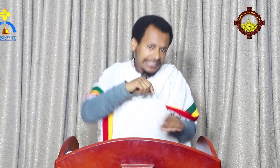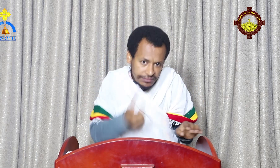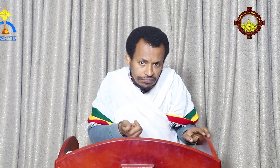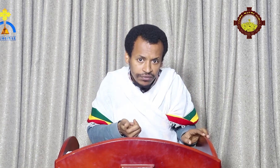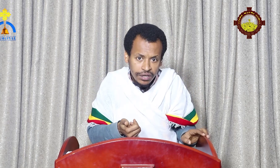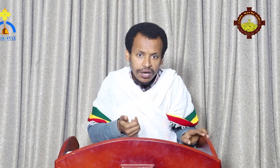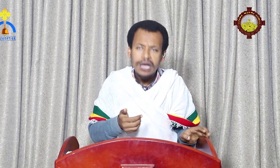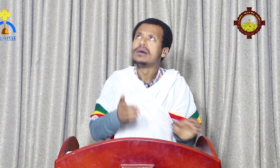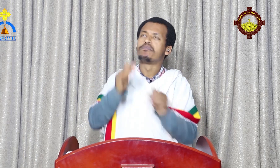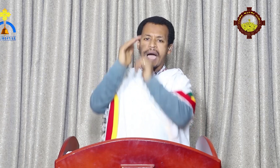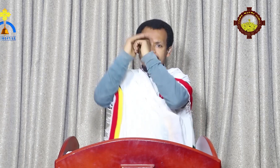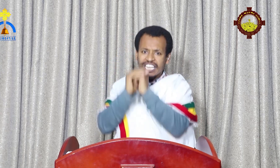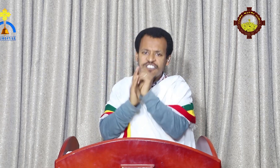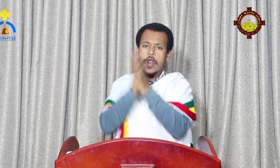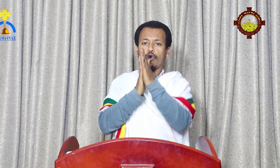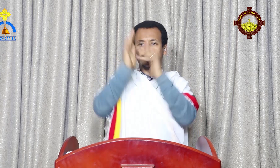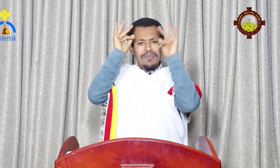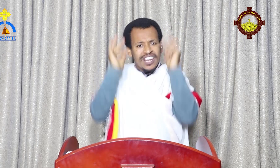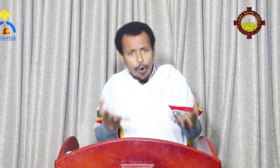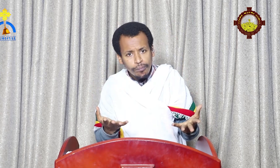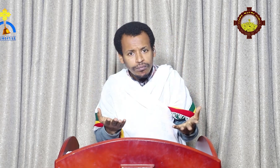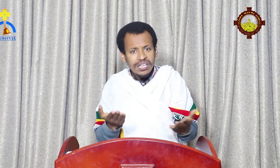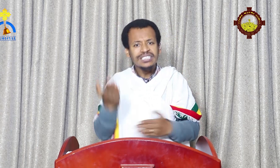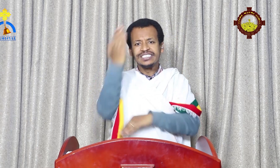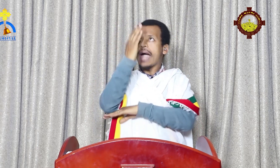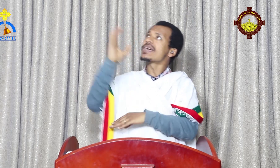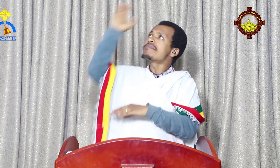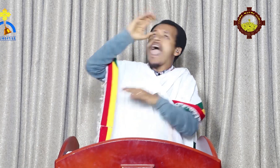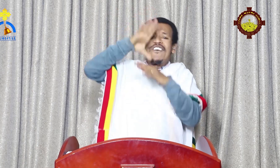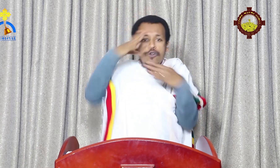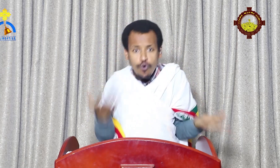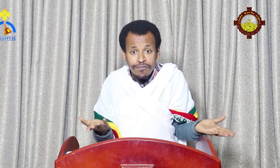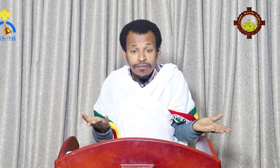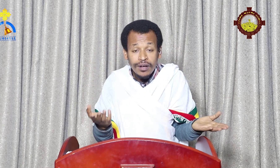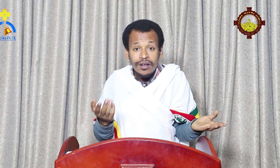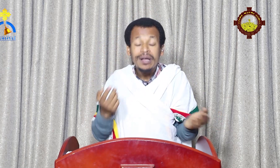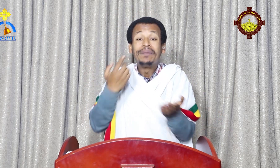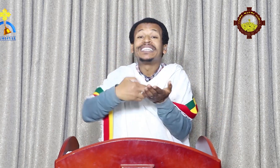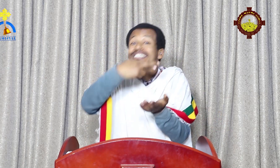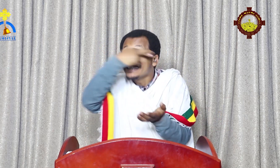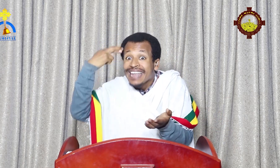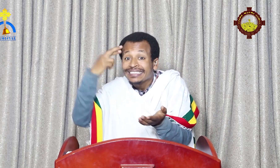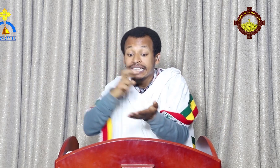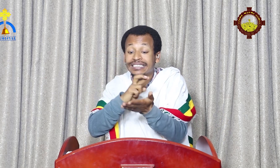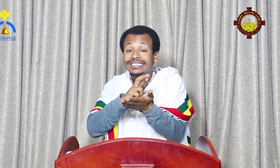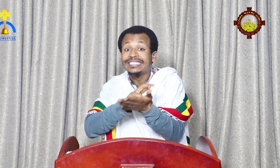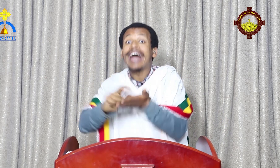አይመለስም፣ ማምለክ ፍላጎቱም የለውም፣ እግዚአብሔርም አይፈልጉም። በዚህ ምክንያት